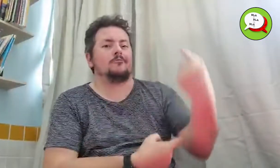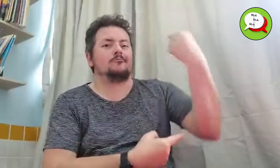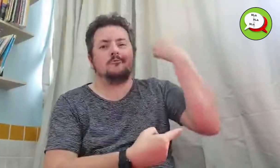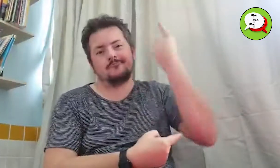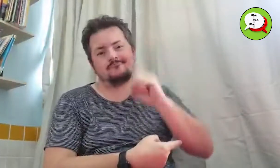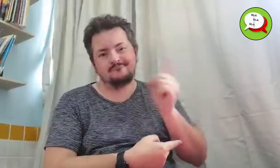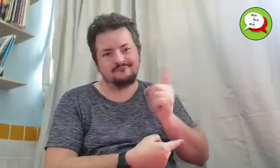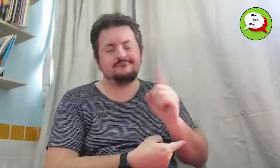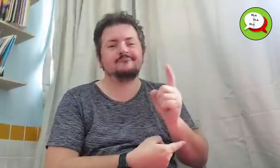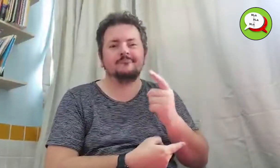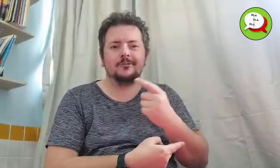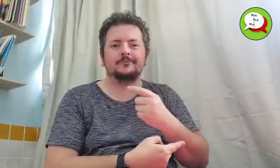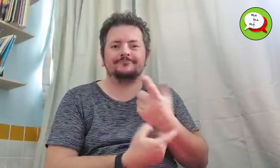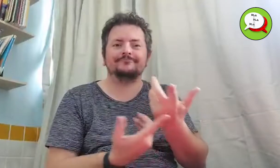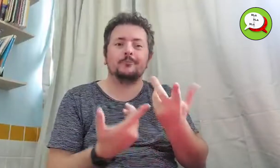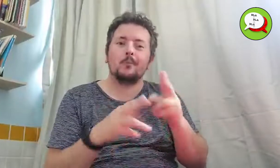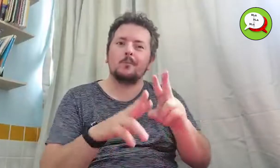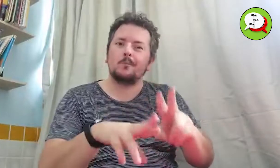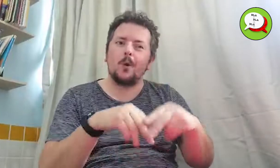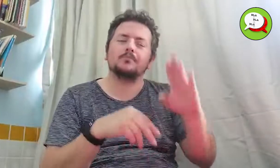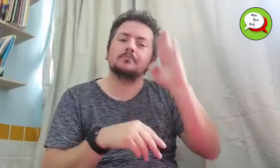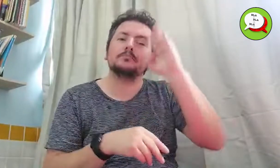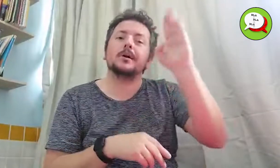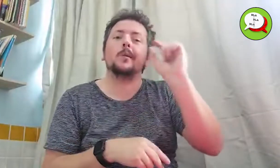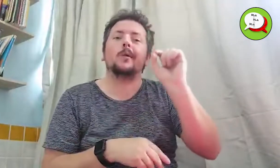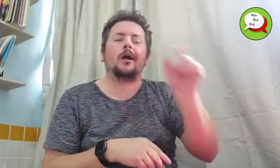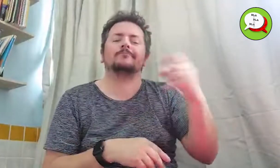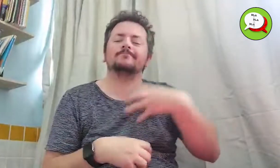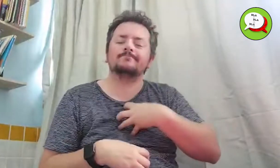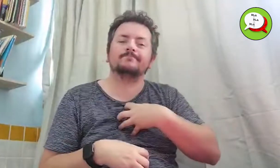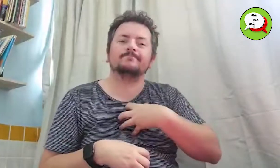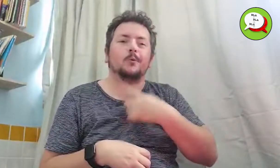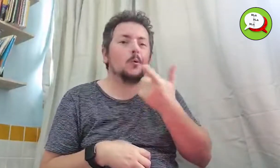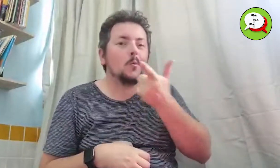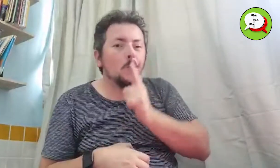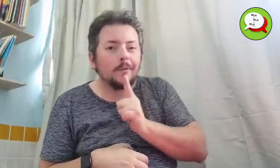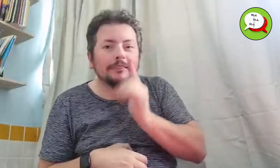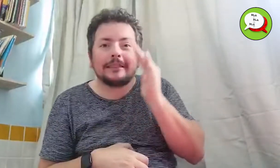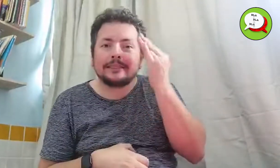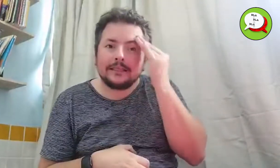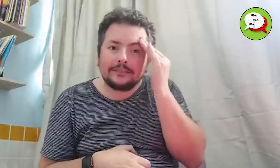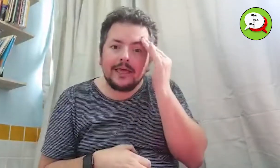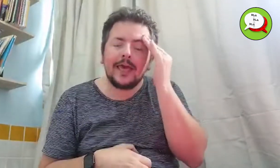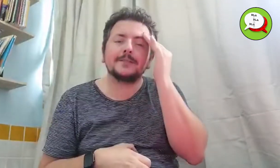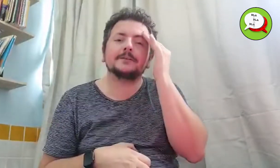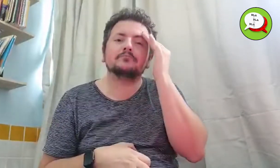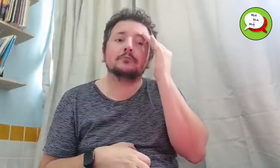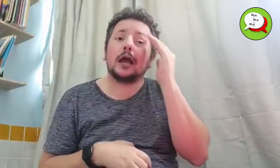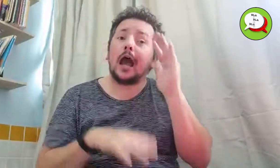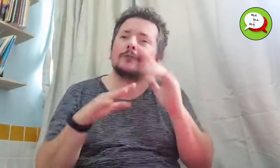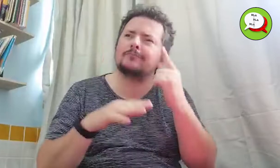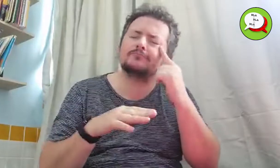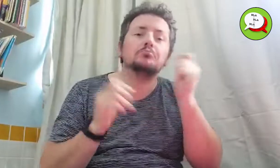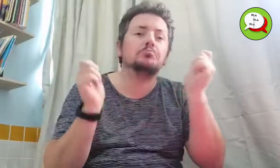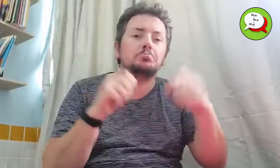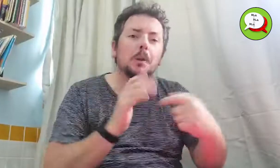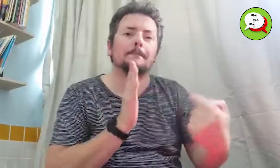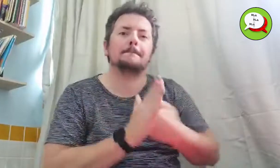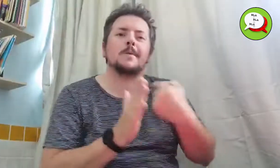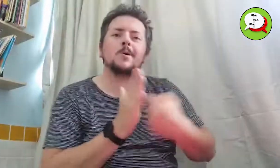Eu realmente não quero que os surdos de hoje sofram o que eles sofreram lá atrás. Eu não quero esse sentimento